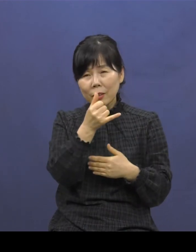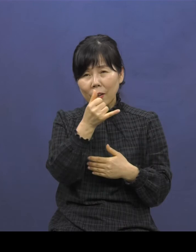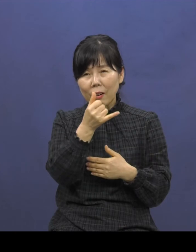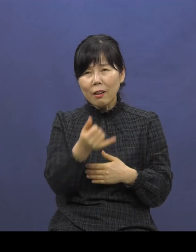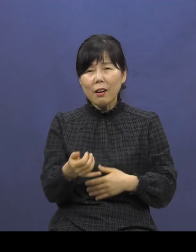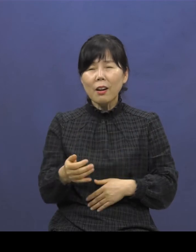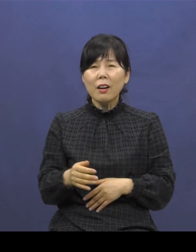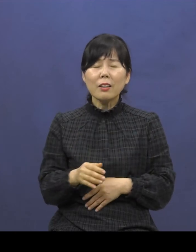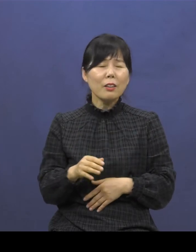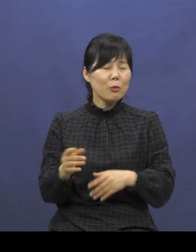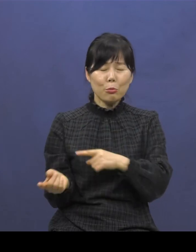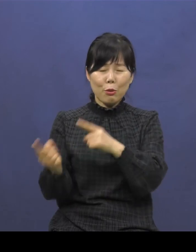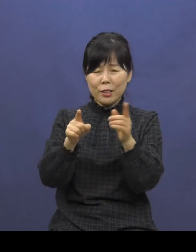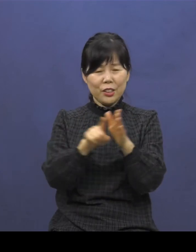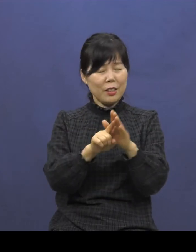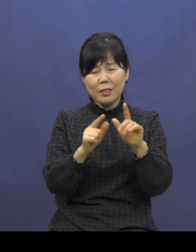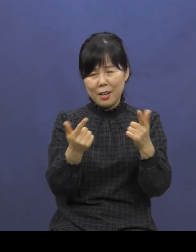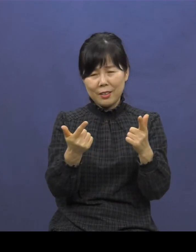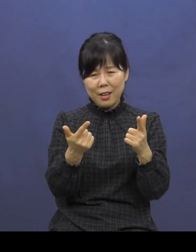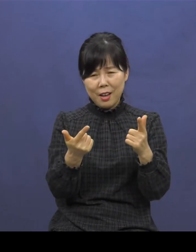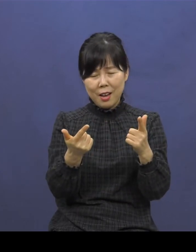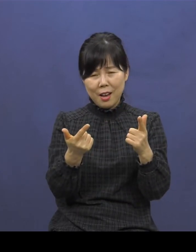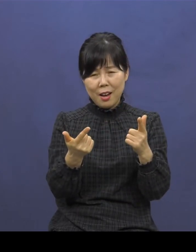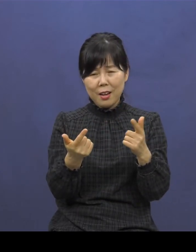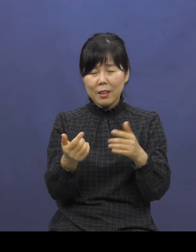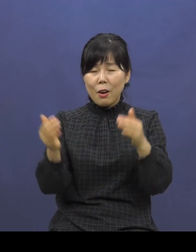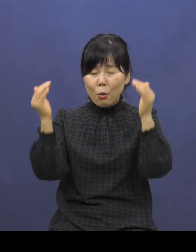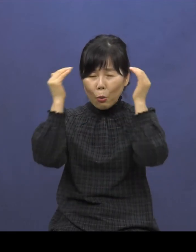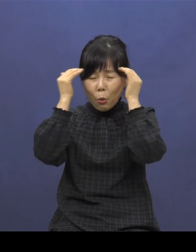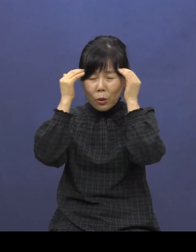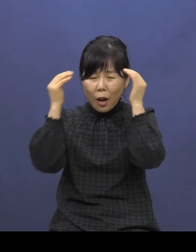그렇게 어려움을 겪었는데 오히려 그 가운데 열매를 맺는 거예요.